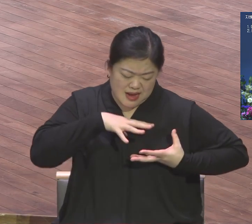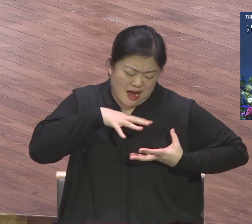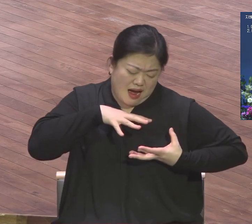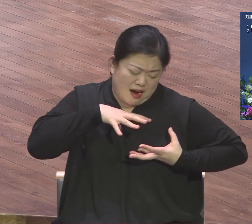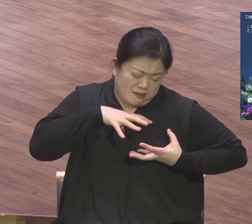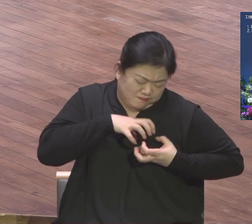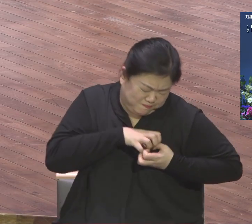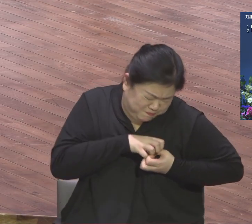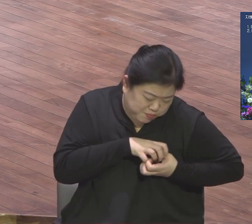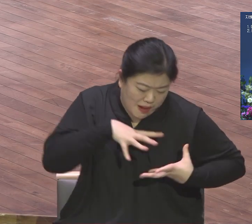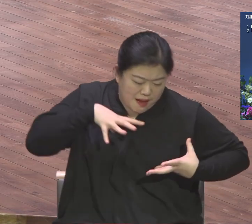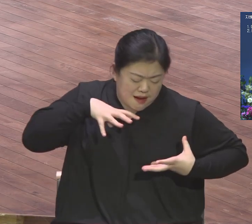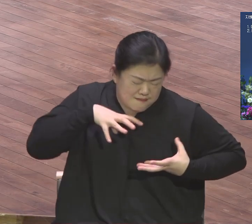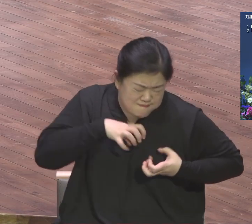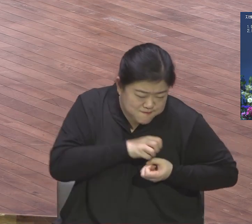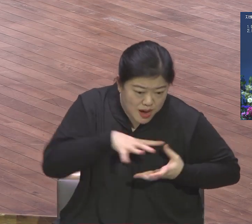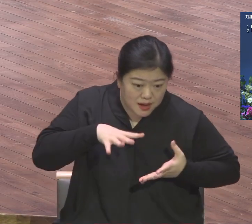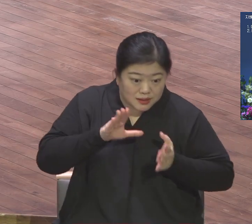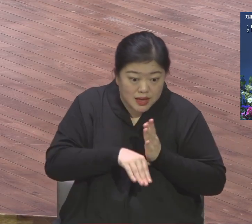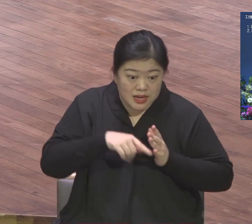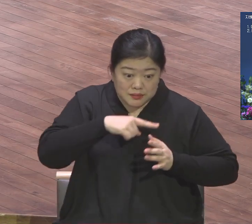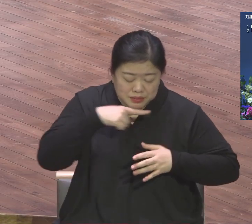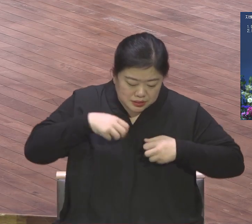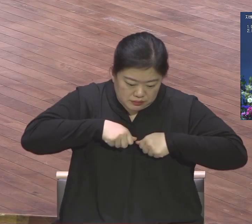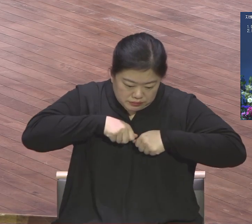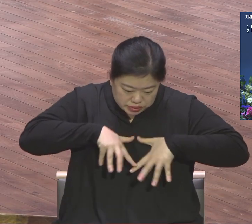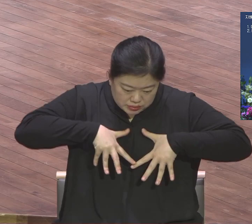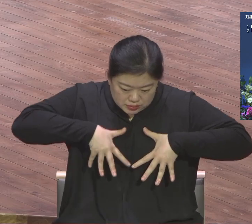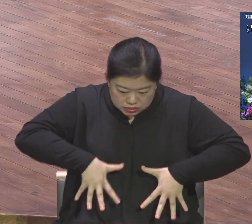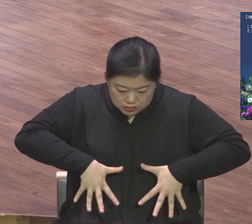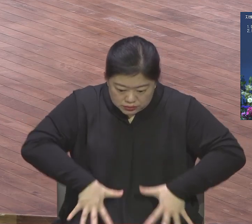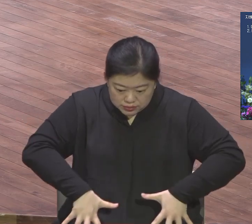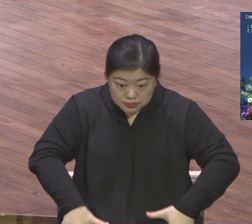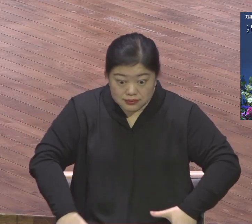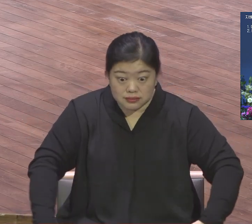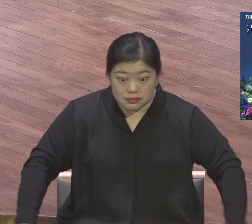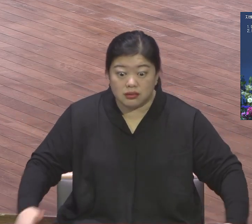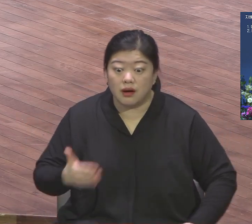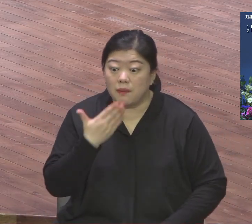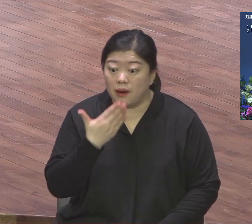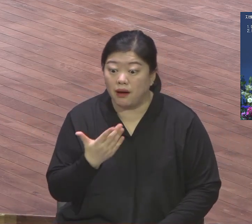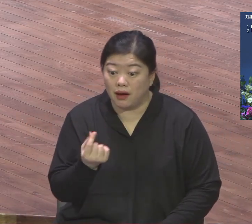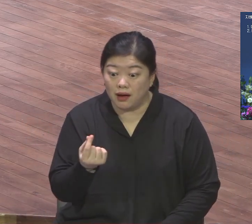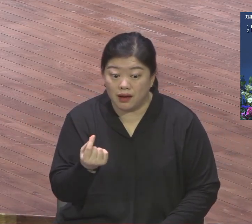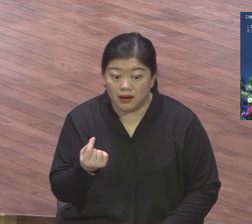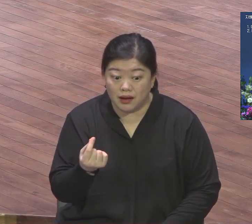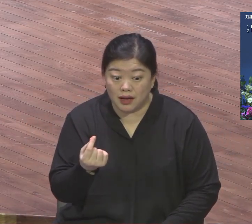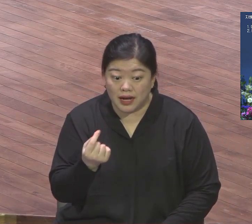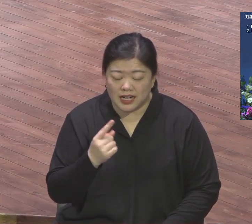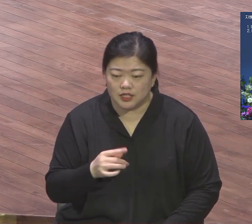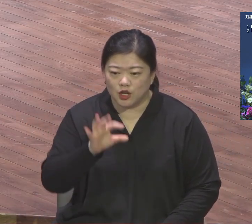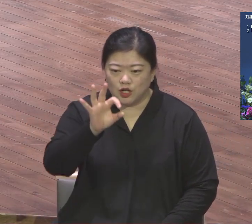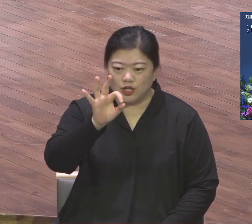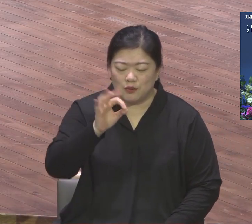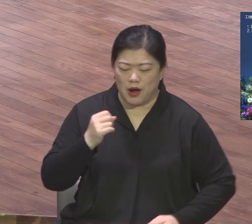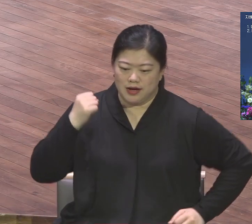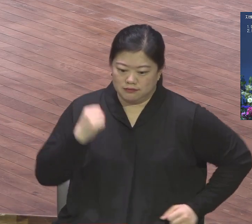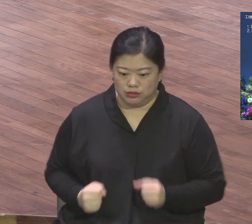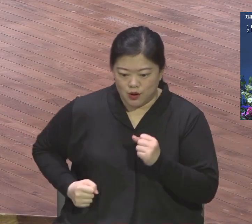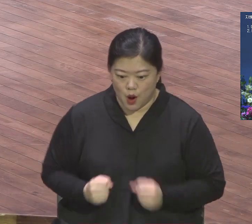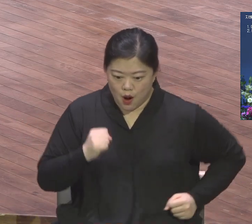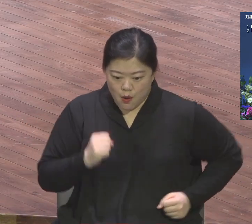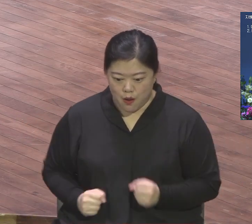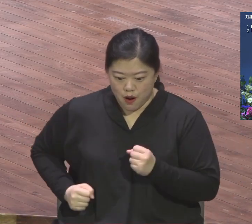막 피가 팍팍팍 쏴줘야죠. 심장의 이 운동을 통해서 신체 곳곳에